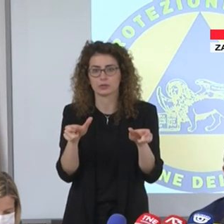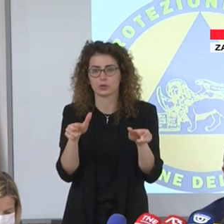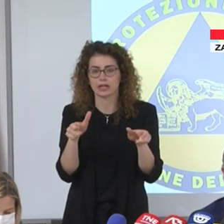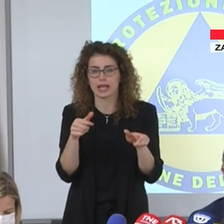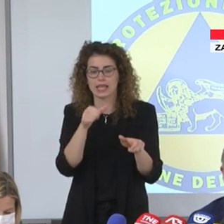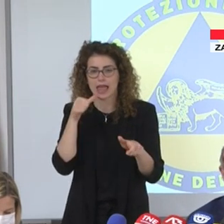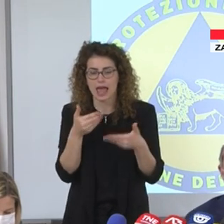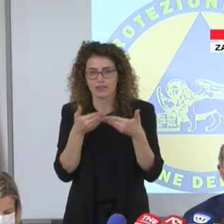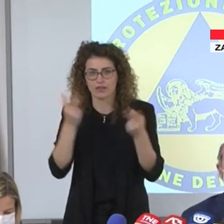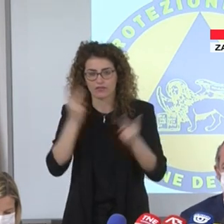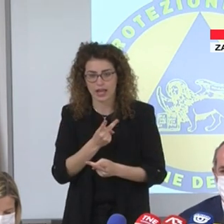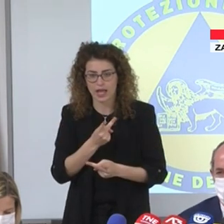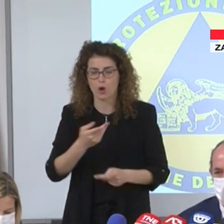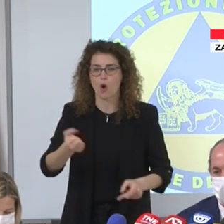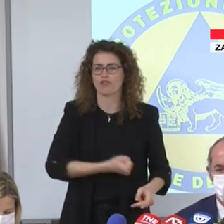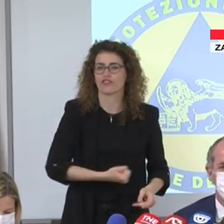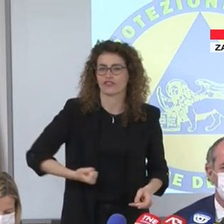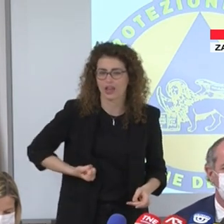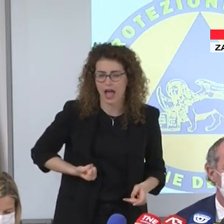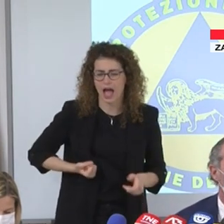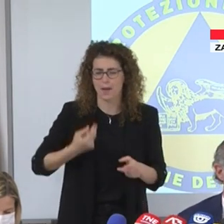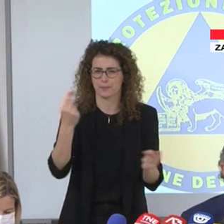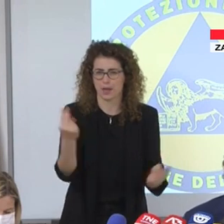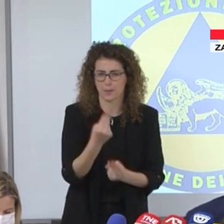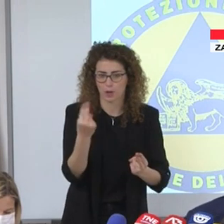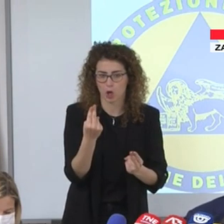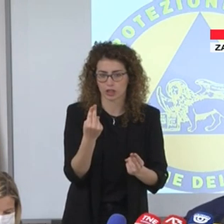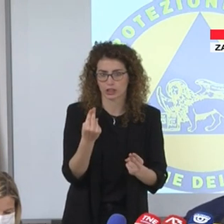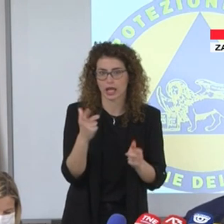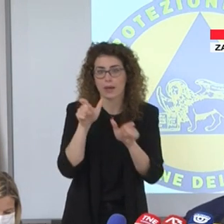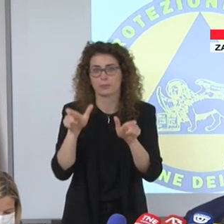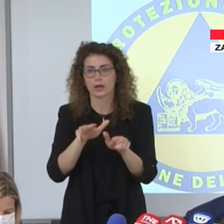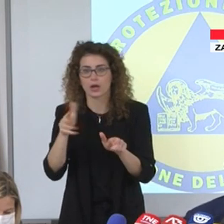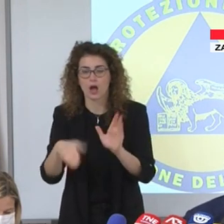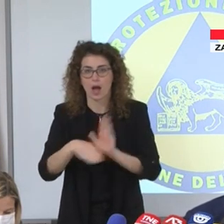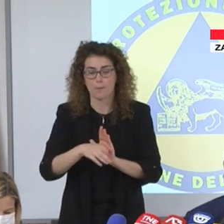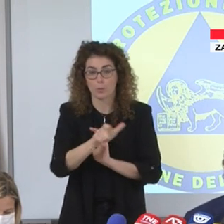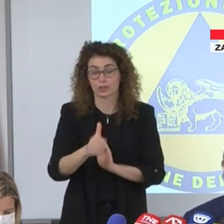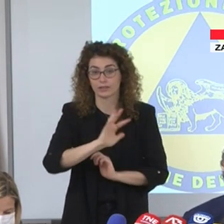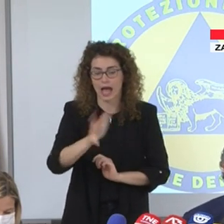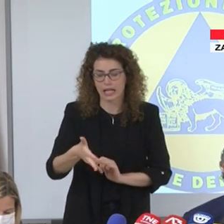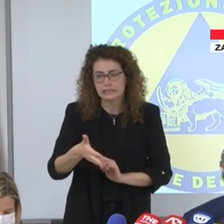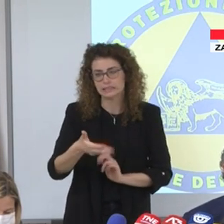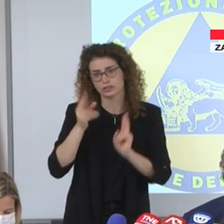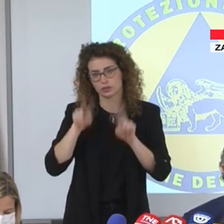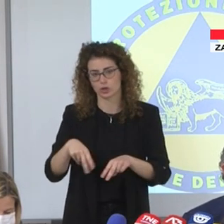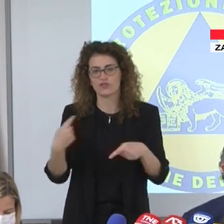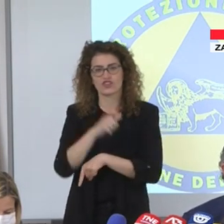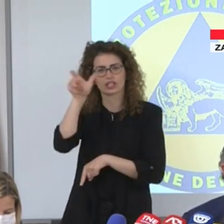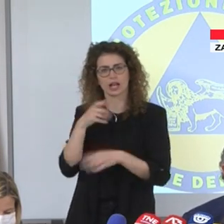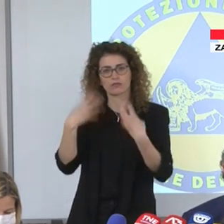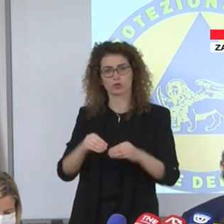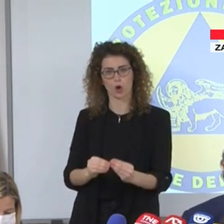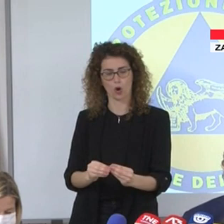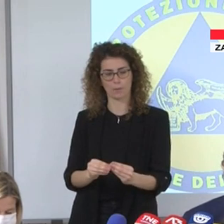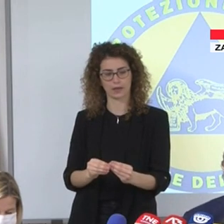genocidi e altro, e contingentare e controllare tutto il resto. In questo paese invece come funziona?